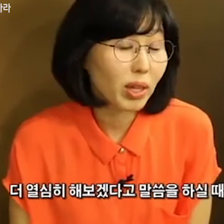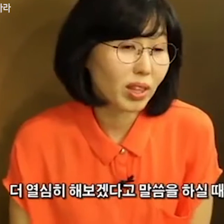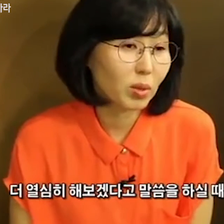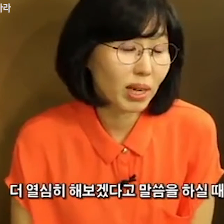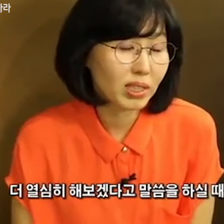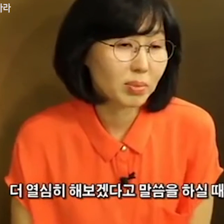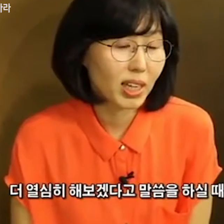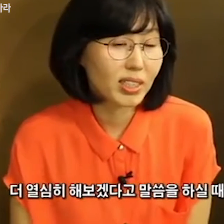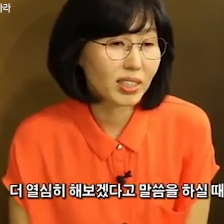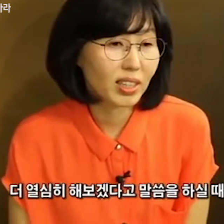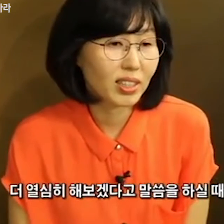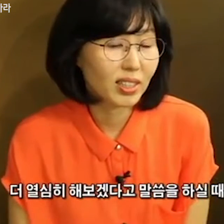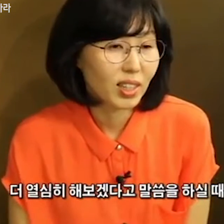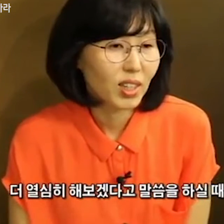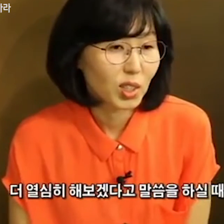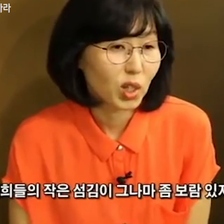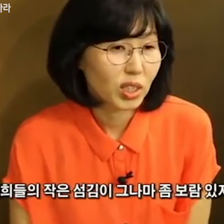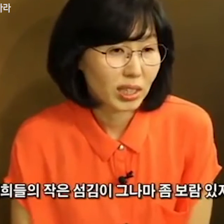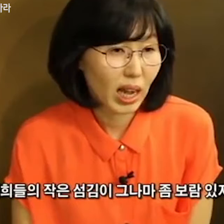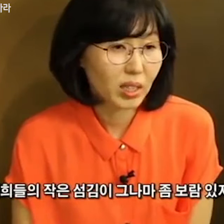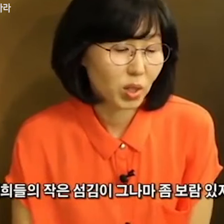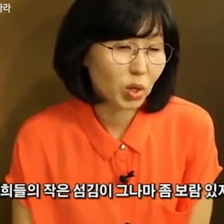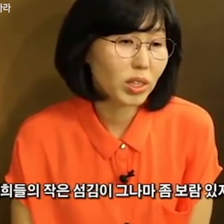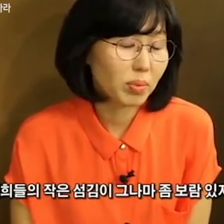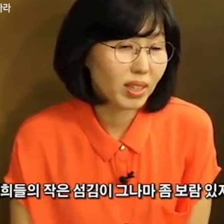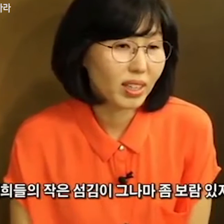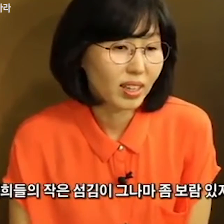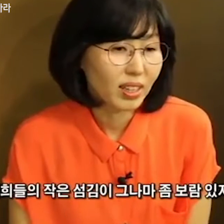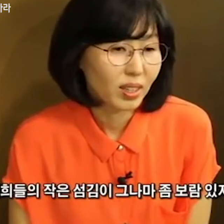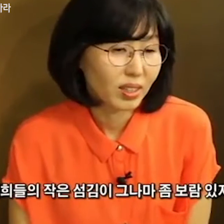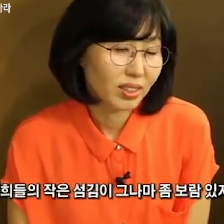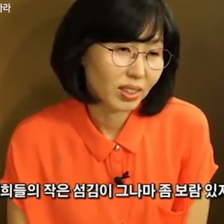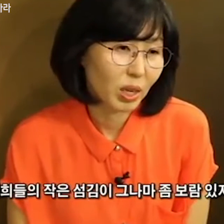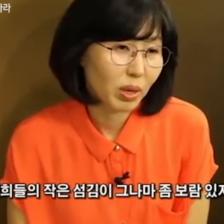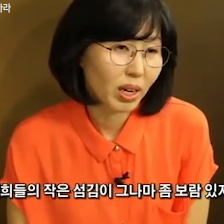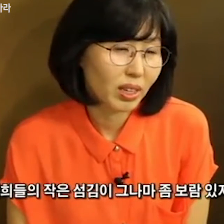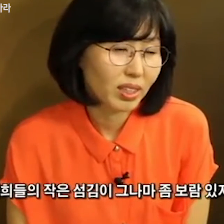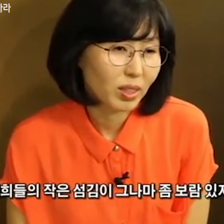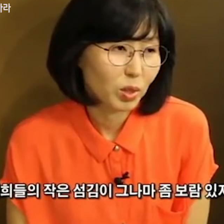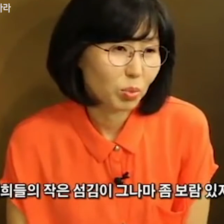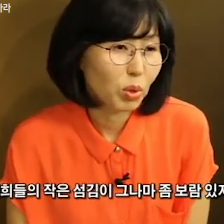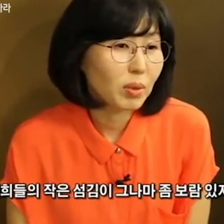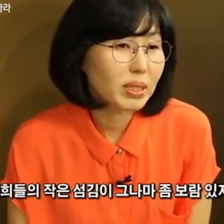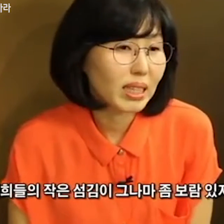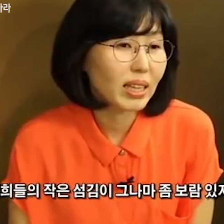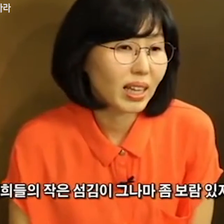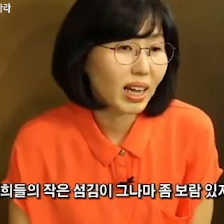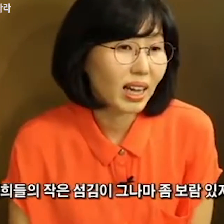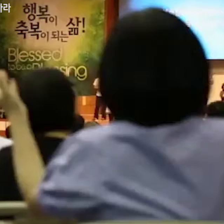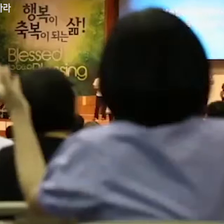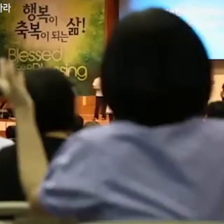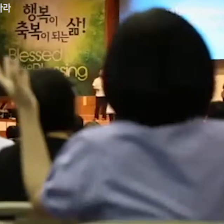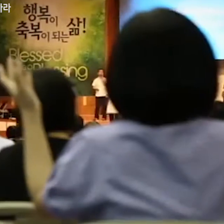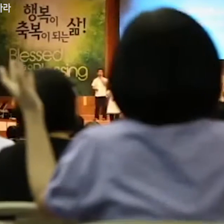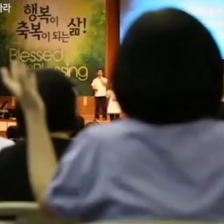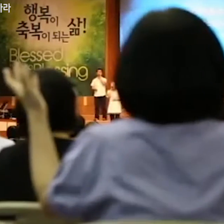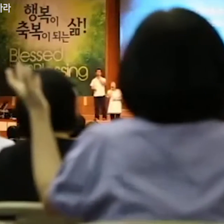해보겠다고 말씀을 하실 때는 저희들의 작은 섬김이 그나마 좀 보람있지 않나.